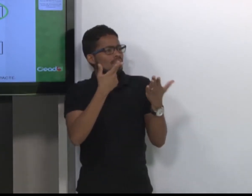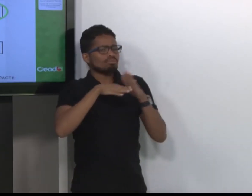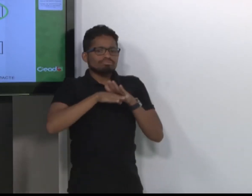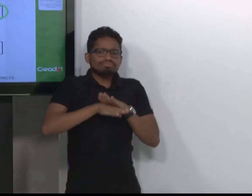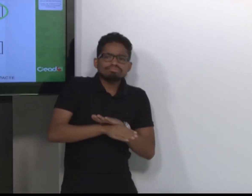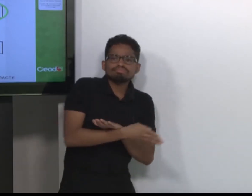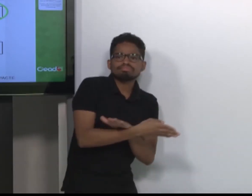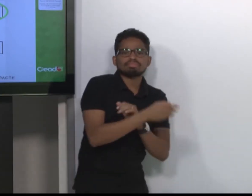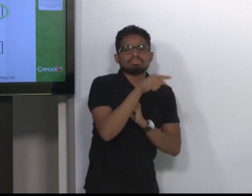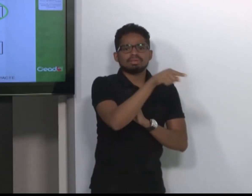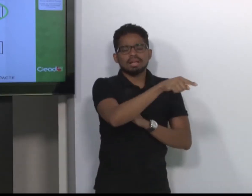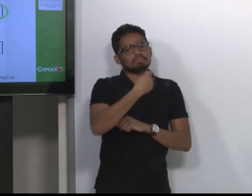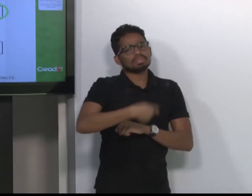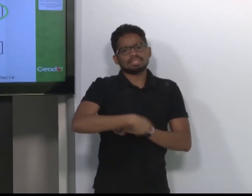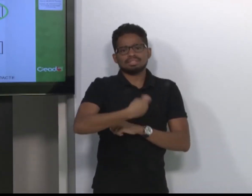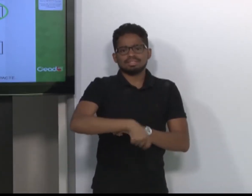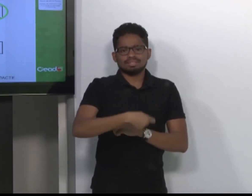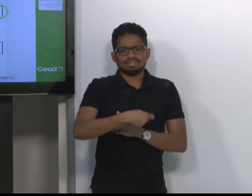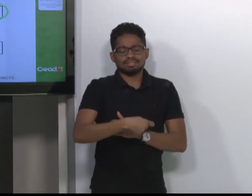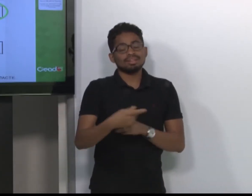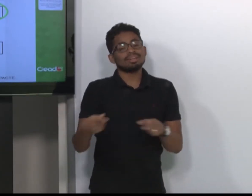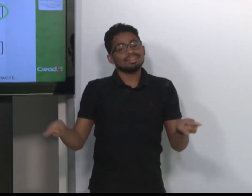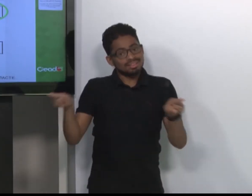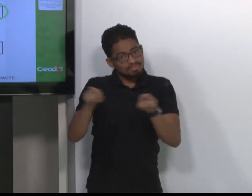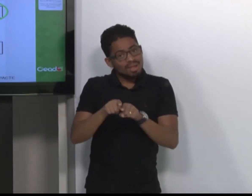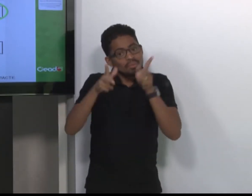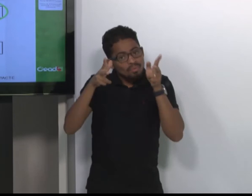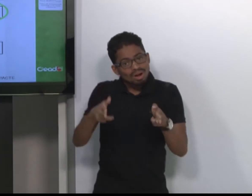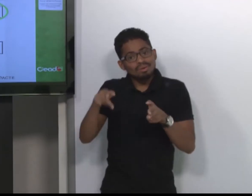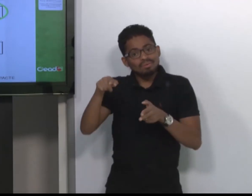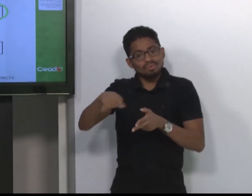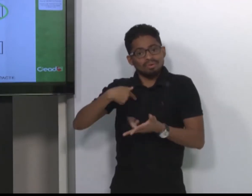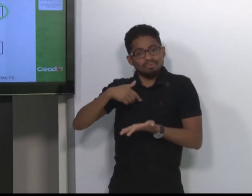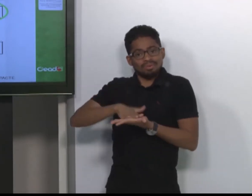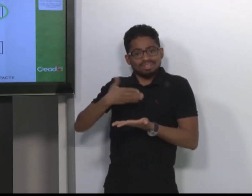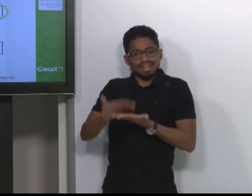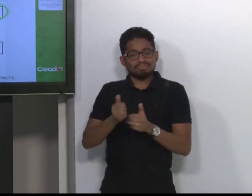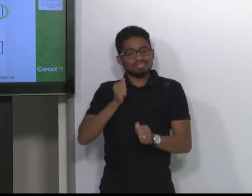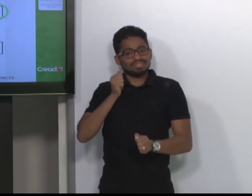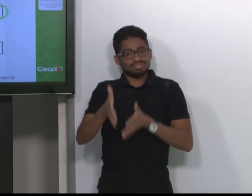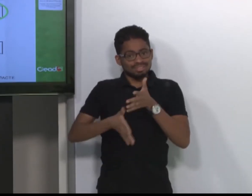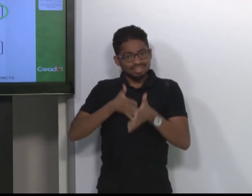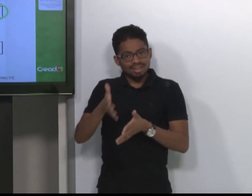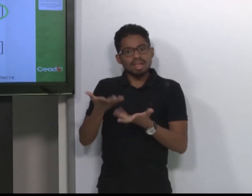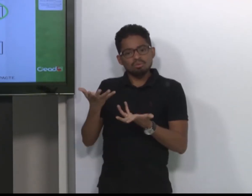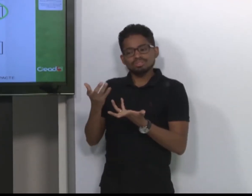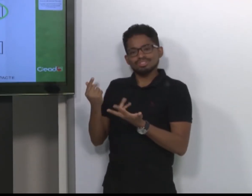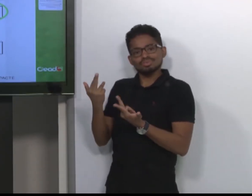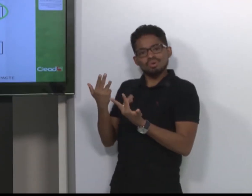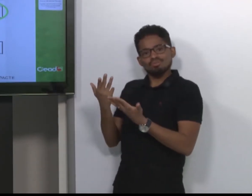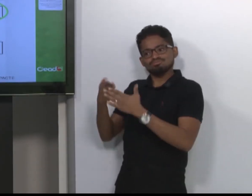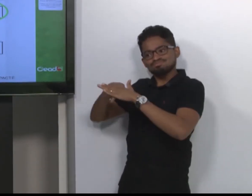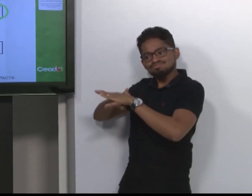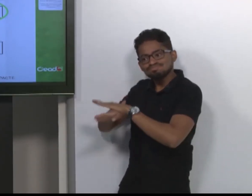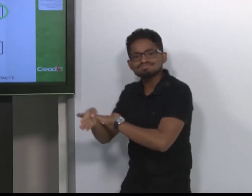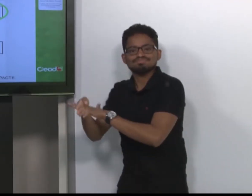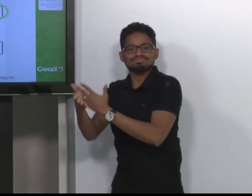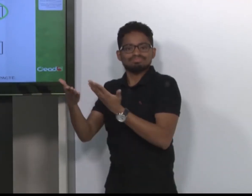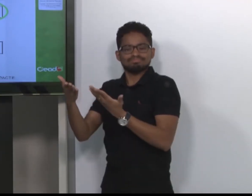conheça a cultura, tenha contato com esses usuários, assim como o tradutor-intérprete da língua de sinais. É